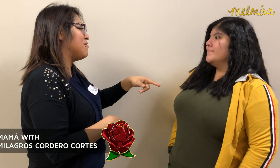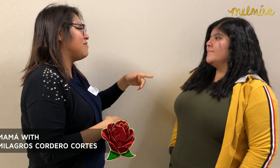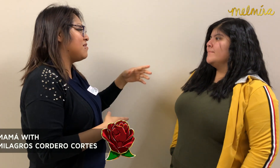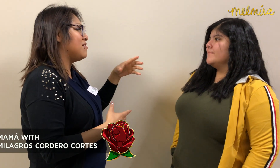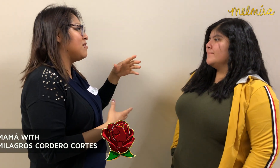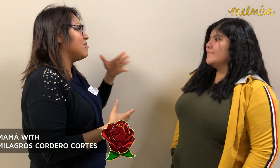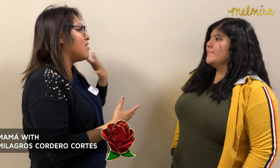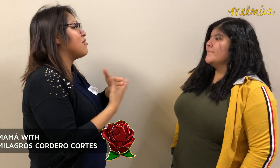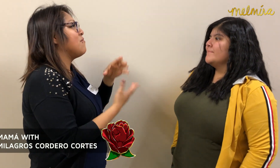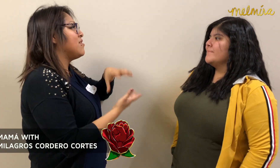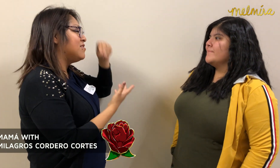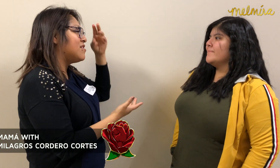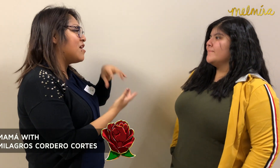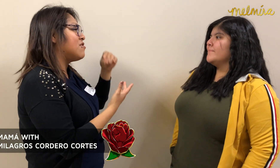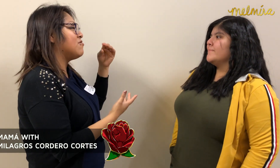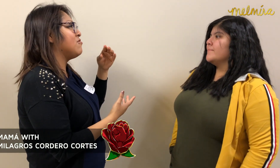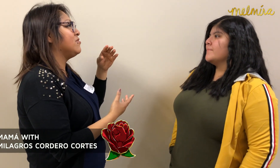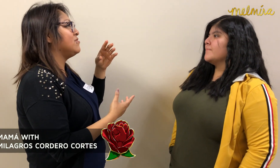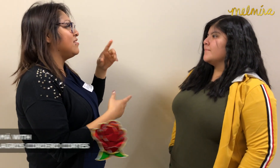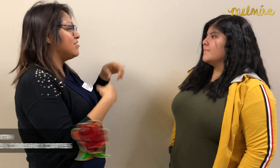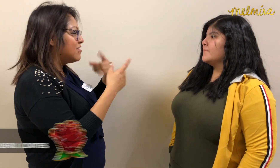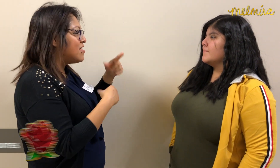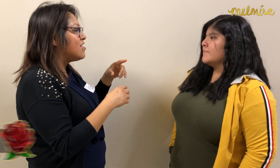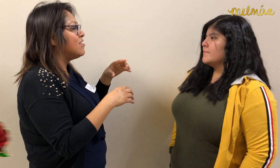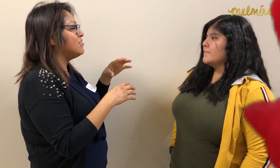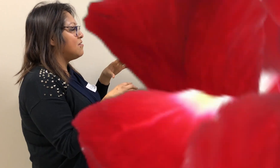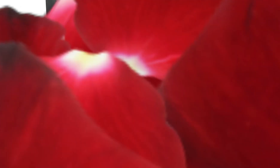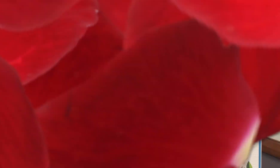escalofrío para pensar que no, una persona